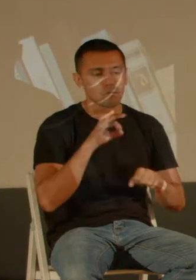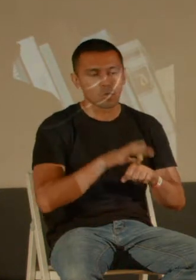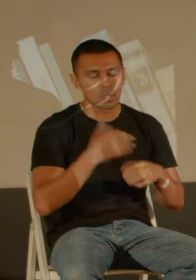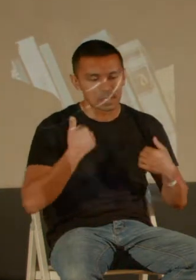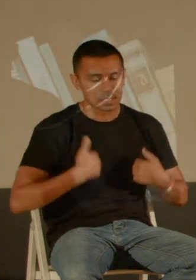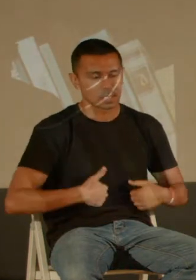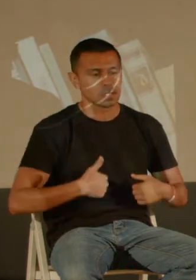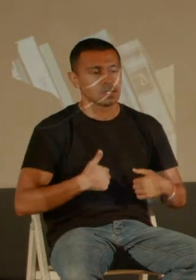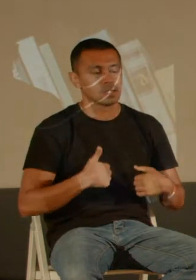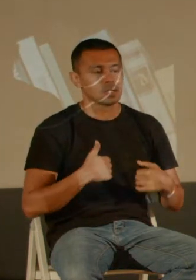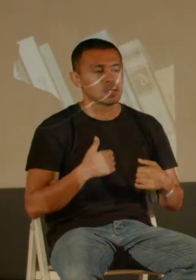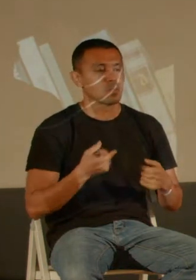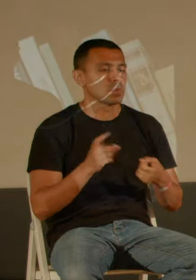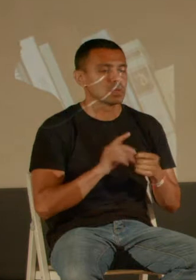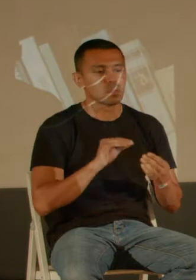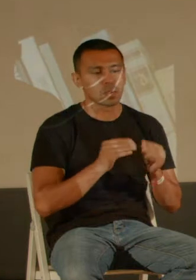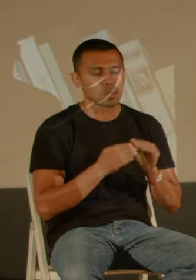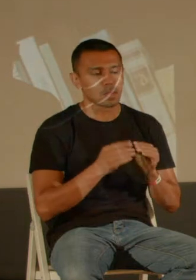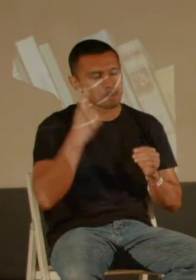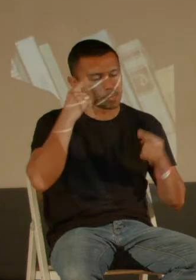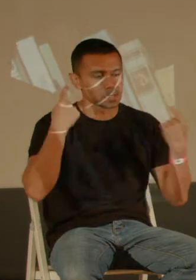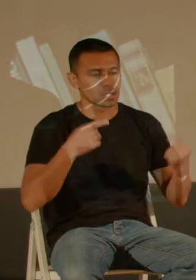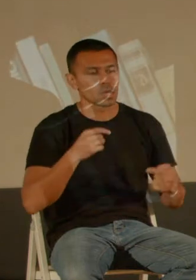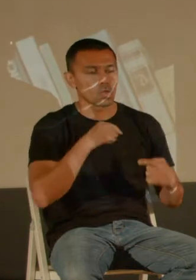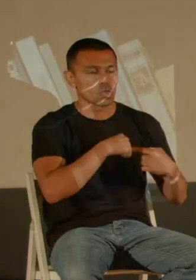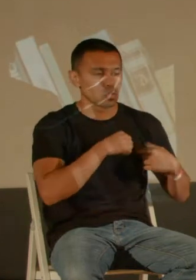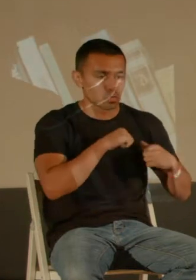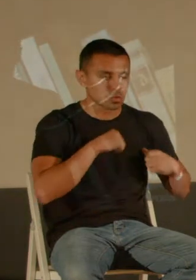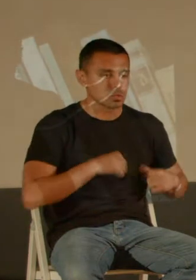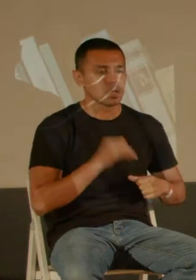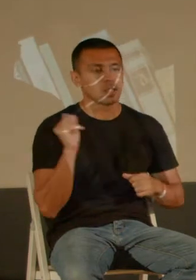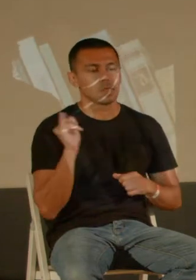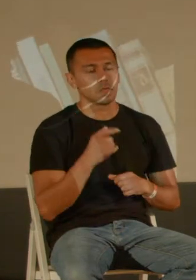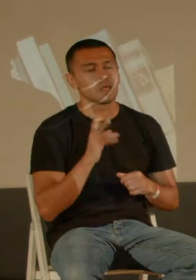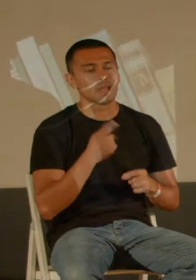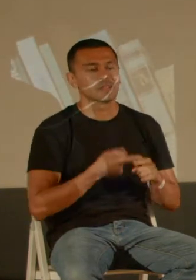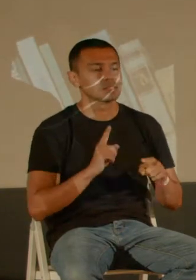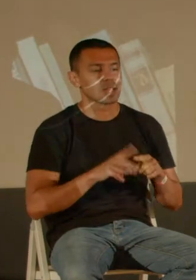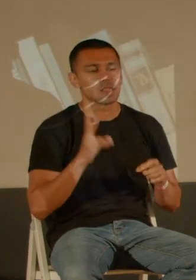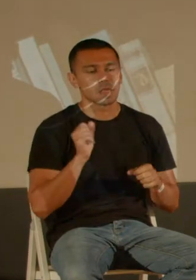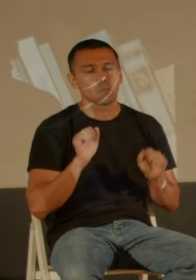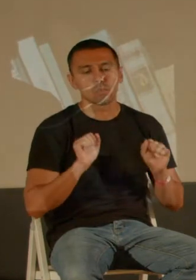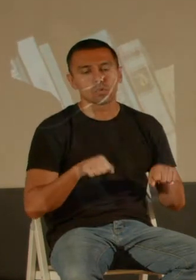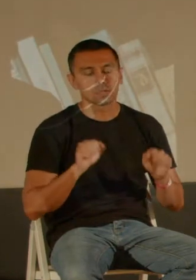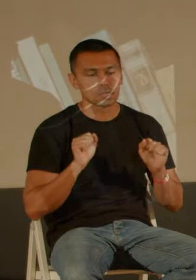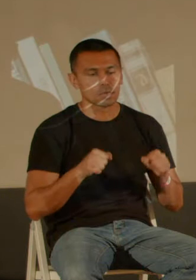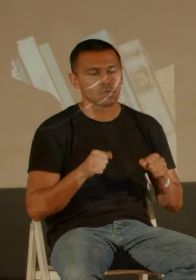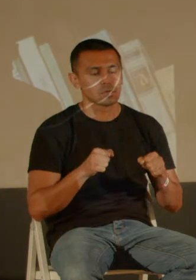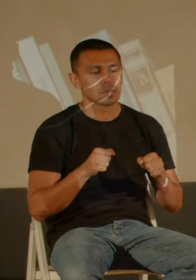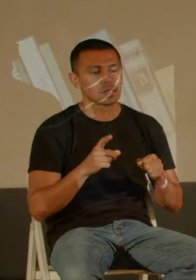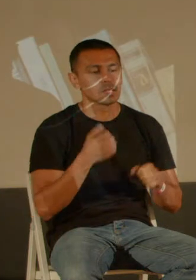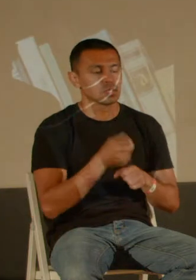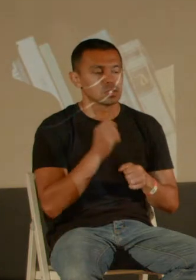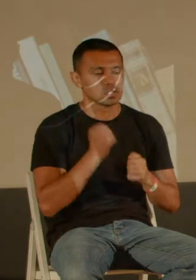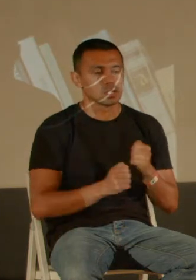тіла соматичні, поєднувалися з проблемами психіки, душі. І як це не, ну, можливо,